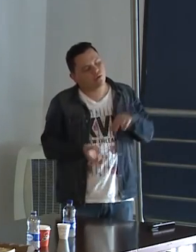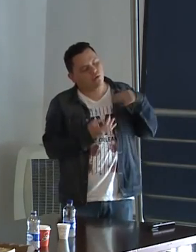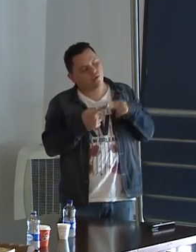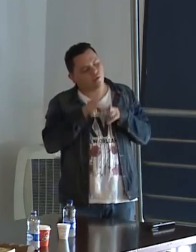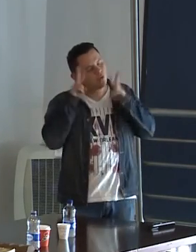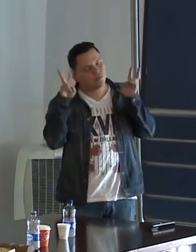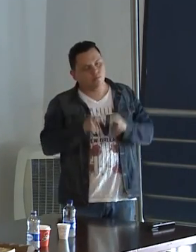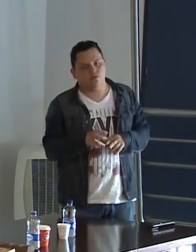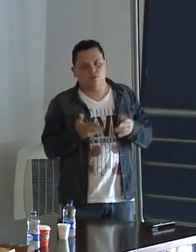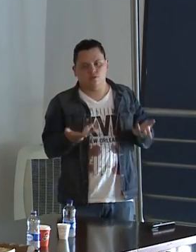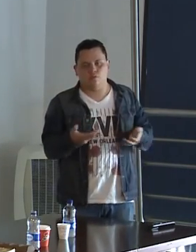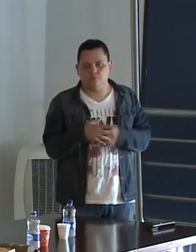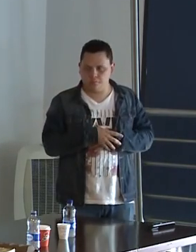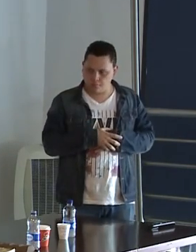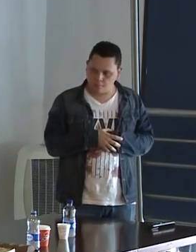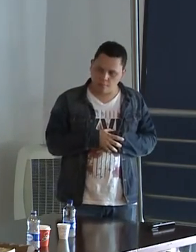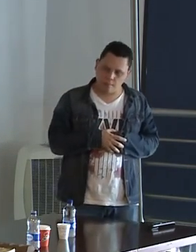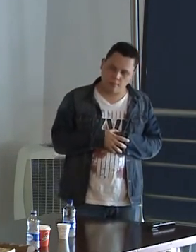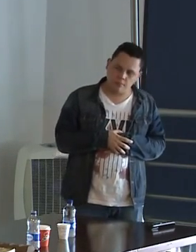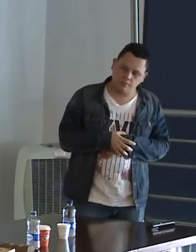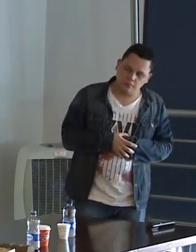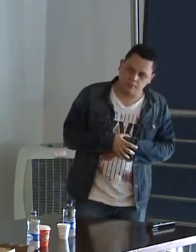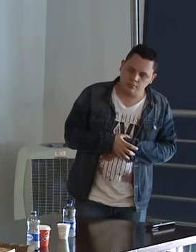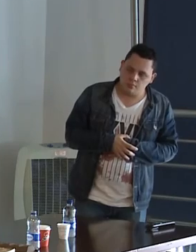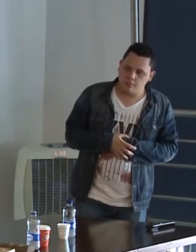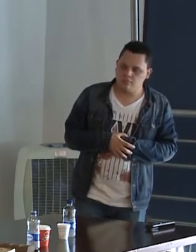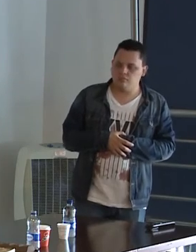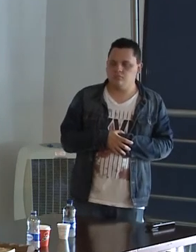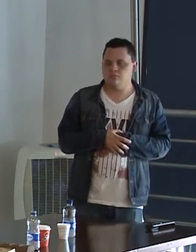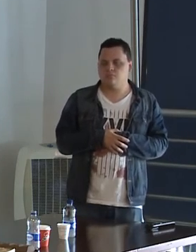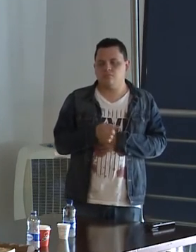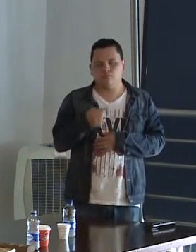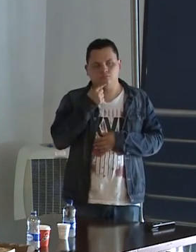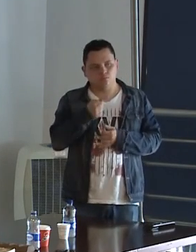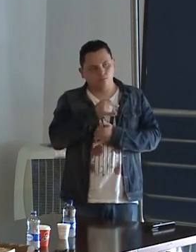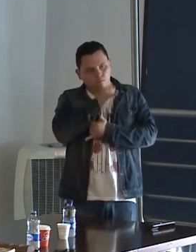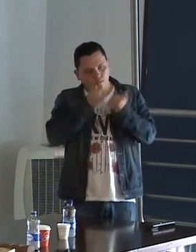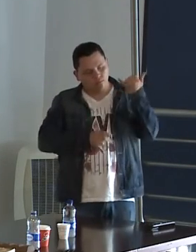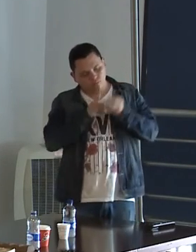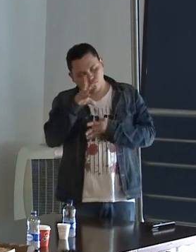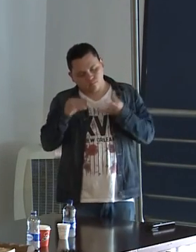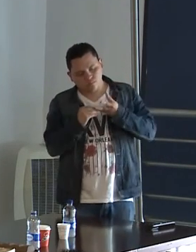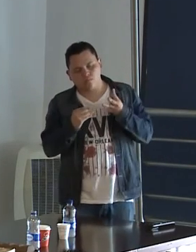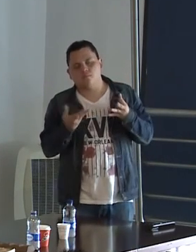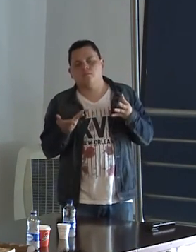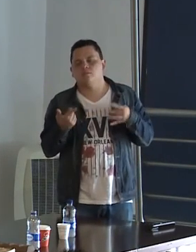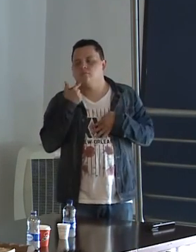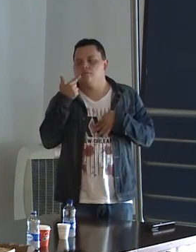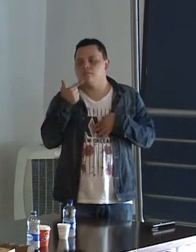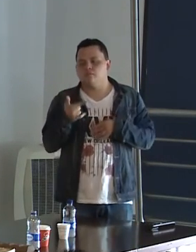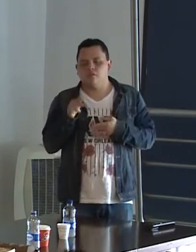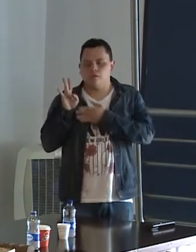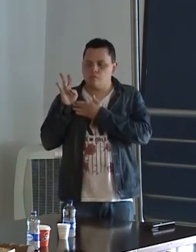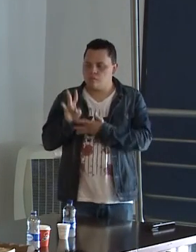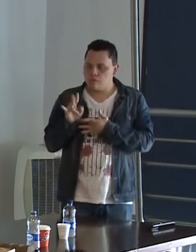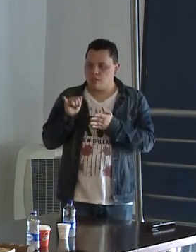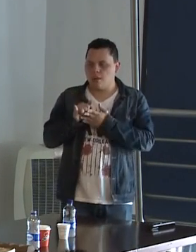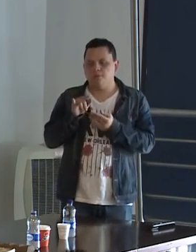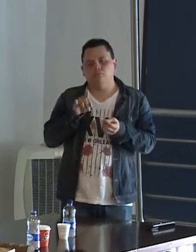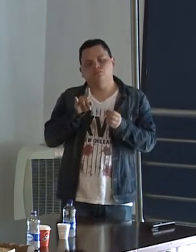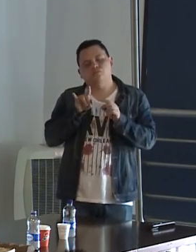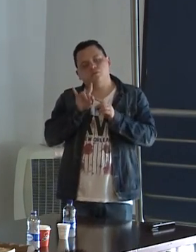de investigarla. Muy bien. Dice, en últimos sentidos, unas modalidades virtuales